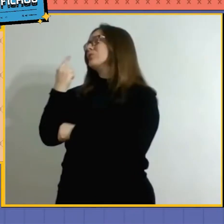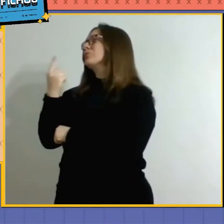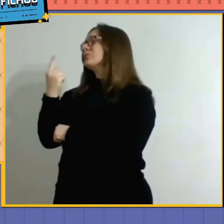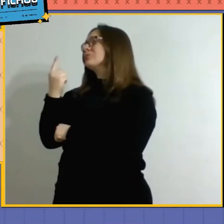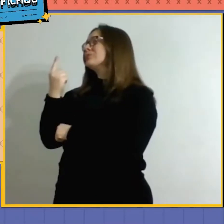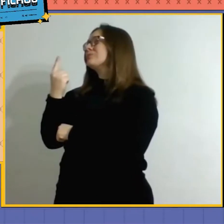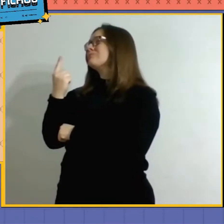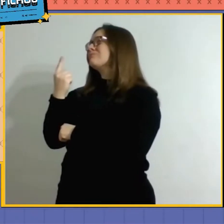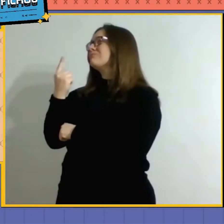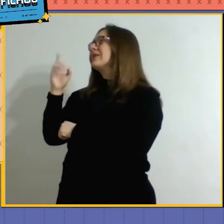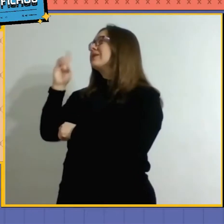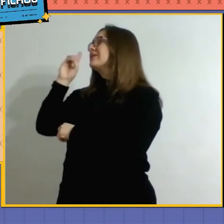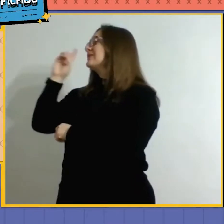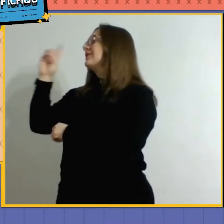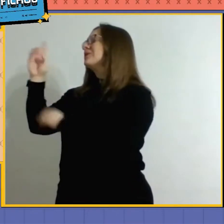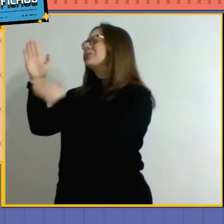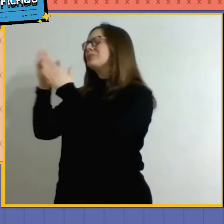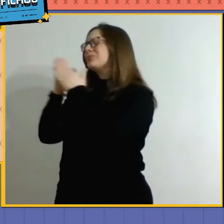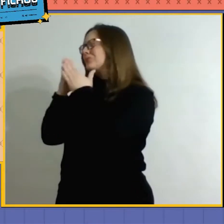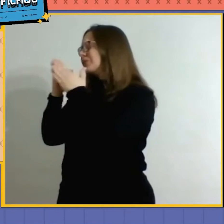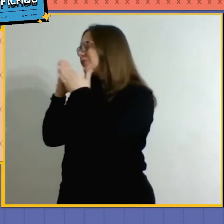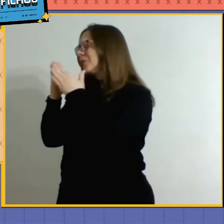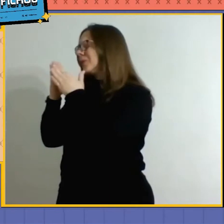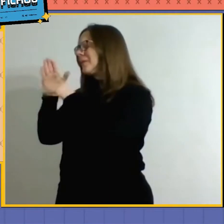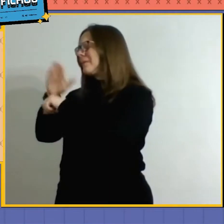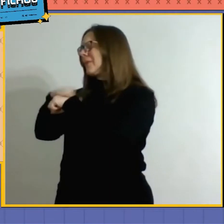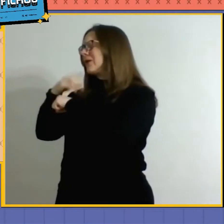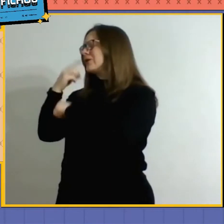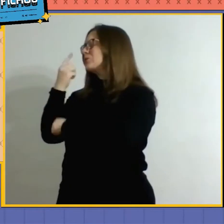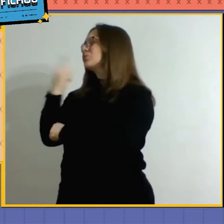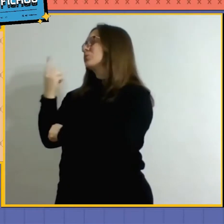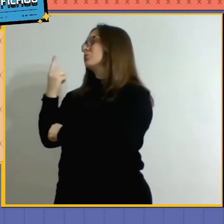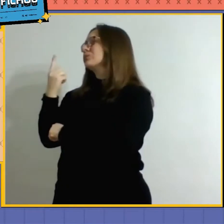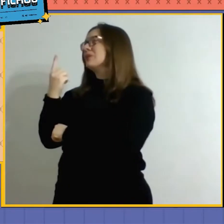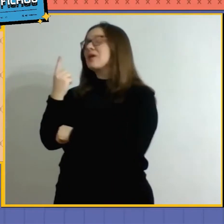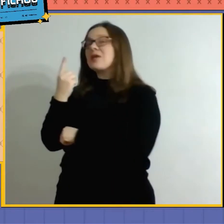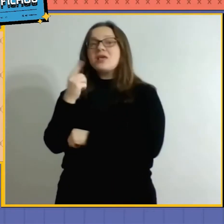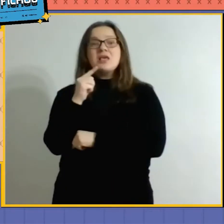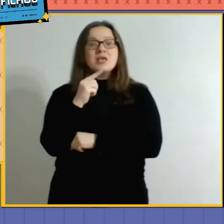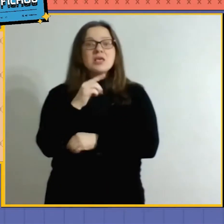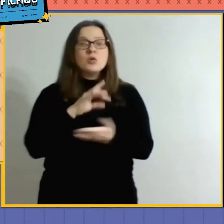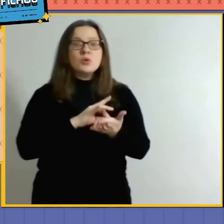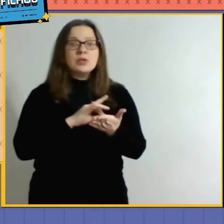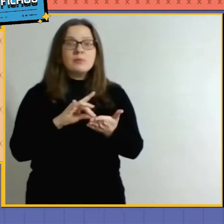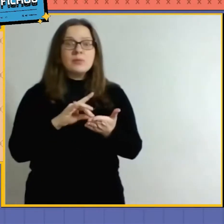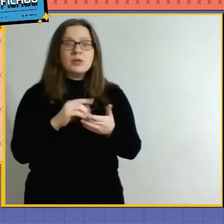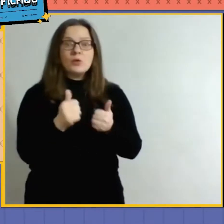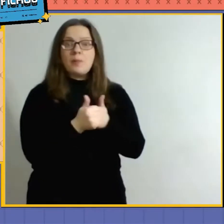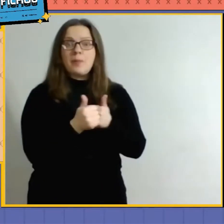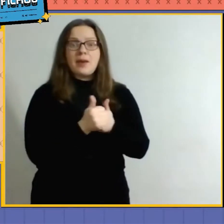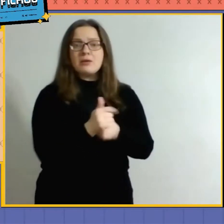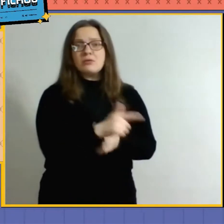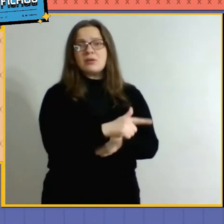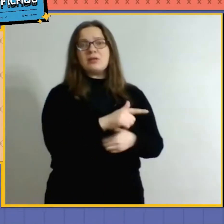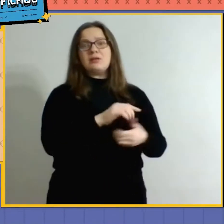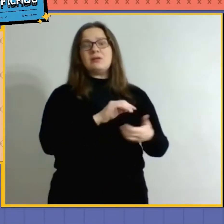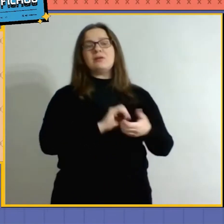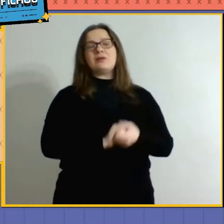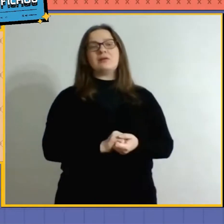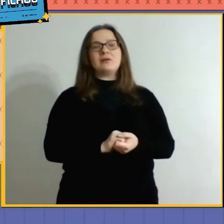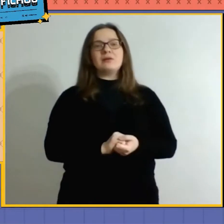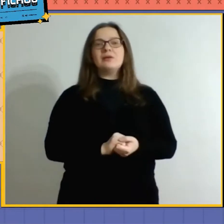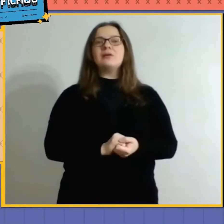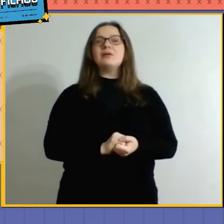ele tava lá em cima né e o japonês ali próximo está certo ele ficou a noite toda ali então ele corria risco de ser morto